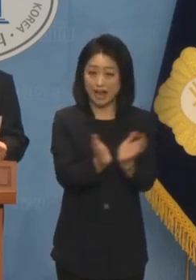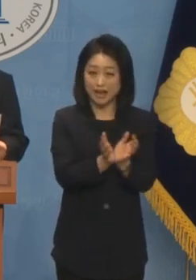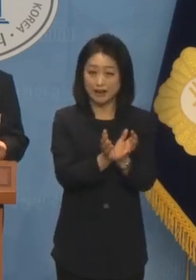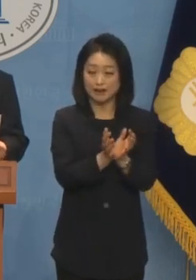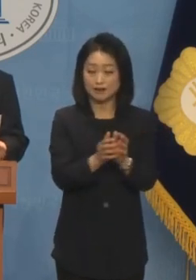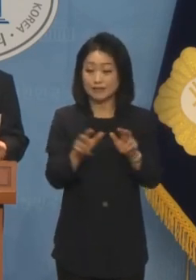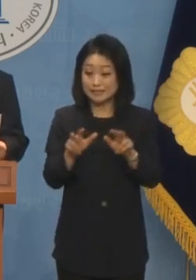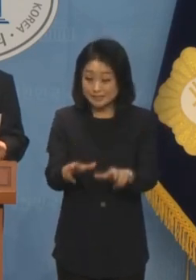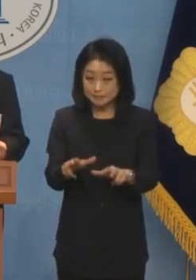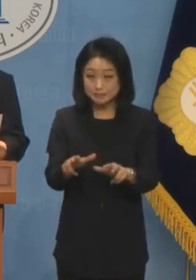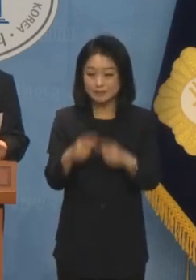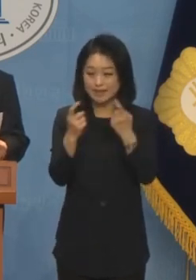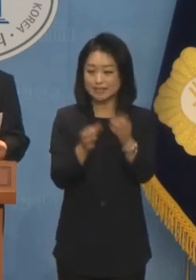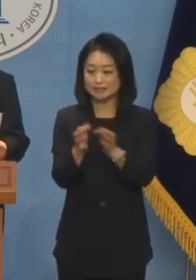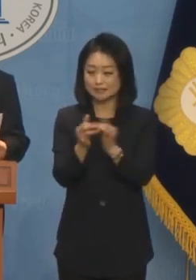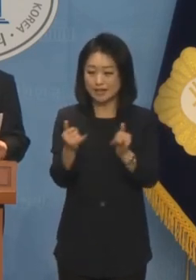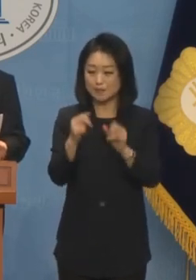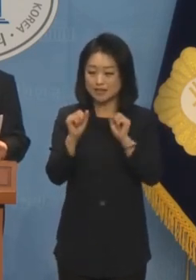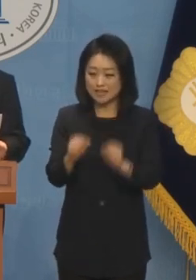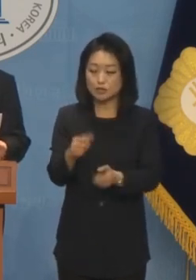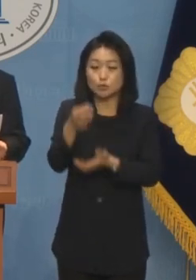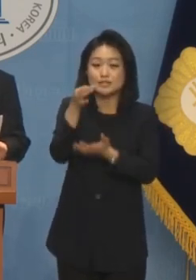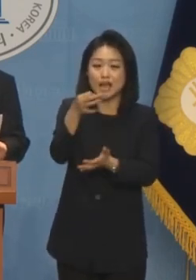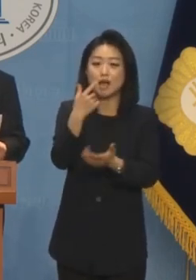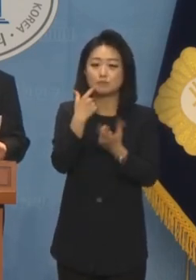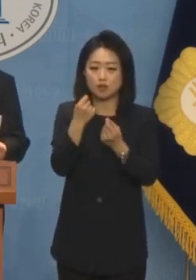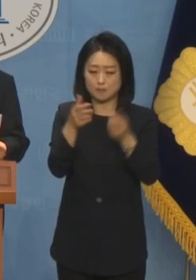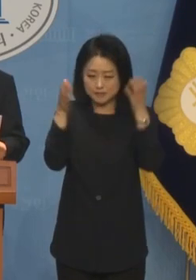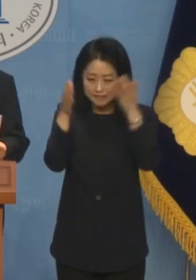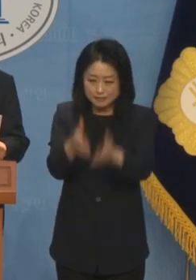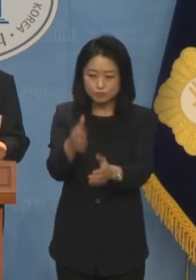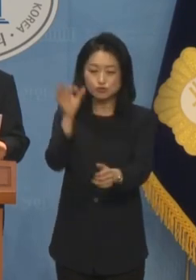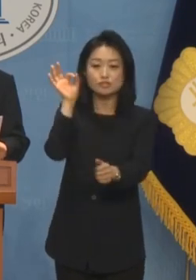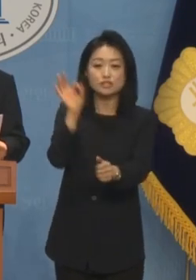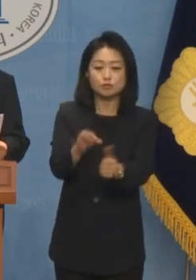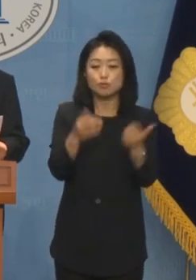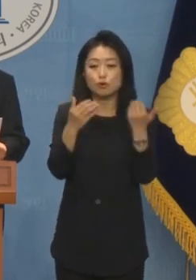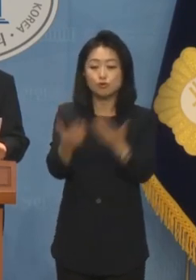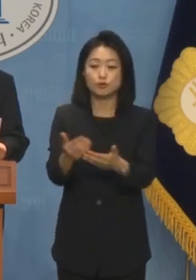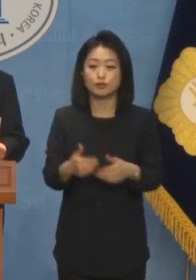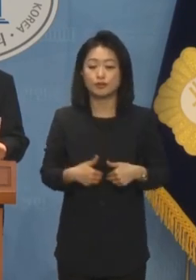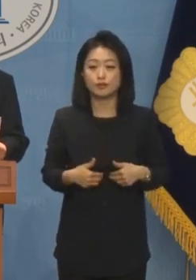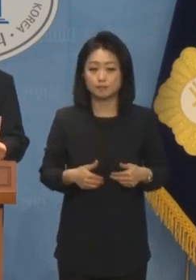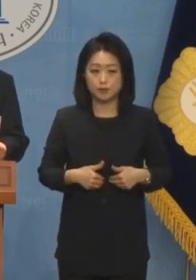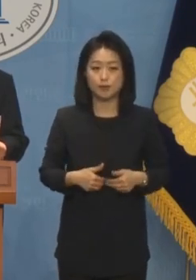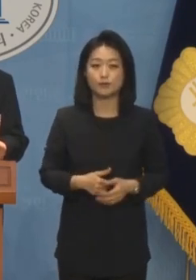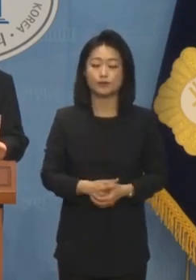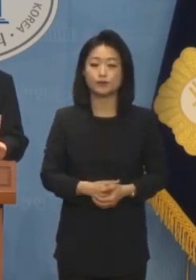소상공인 자영업자들에게 생존 자금에 준하는 특단의 지원에 나서야 할 것입니다.